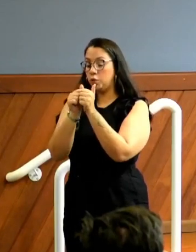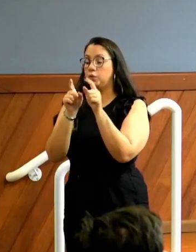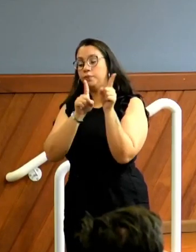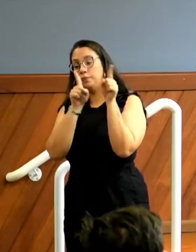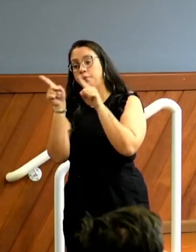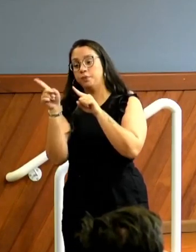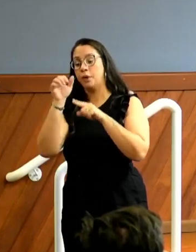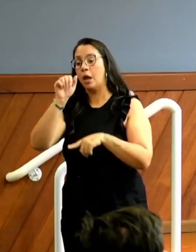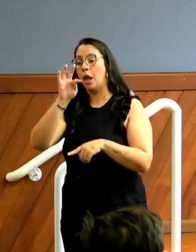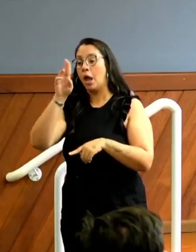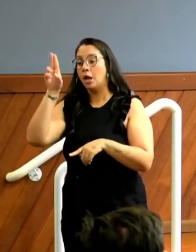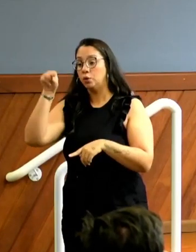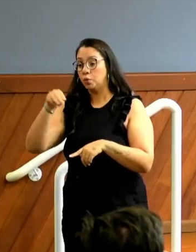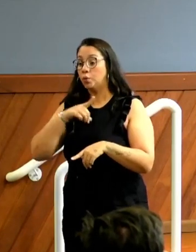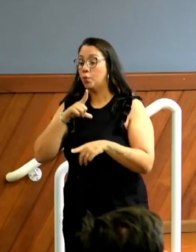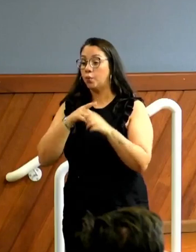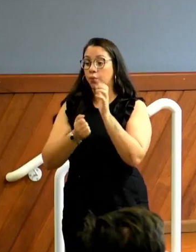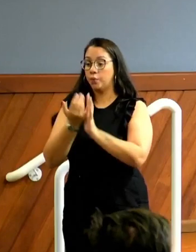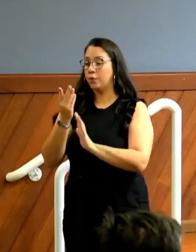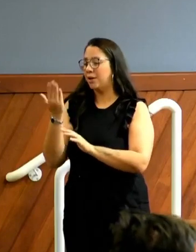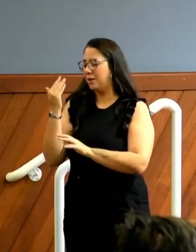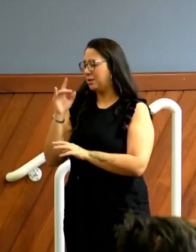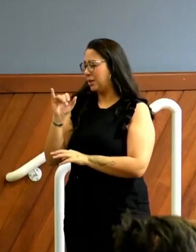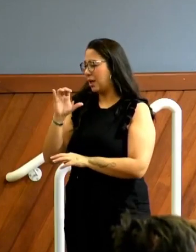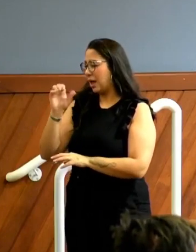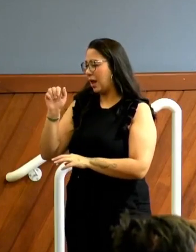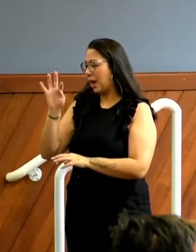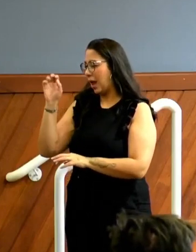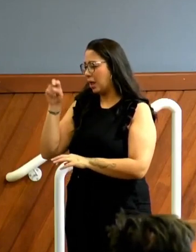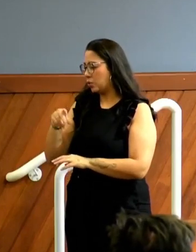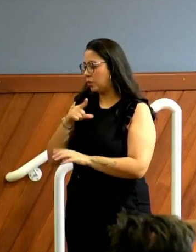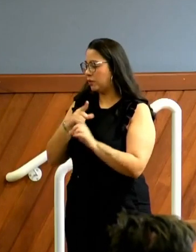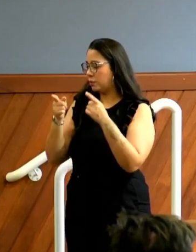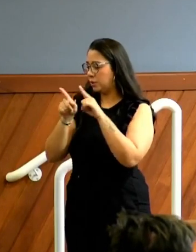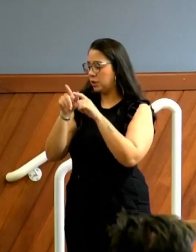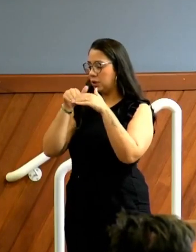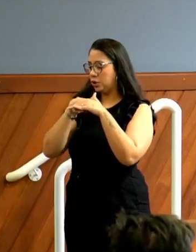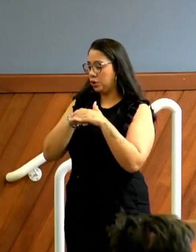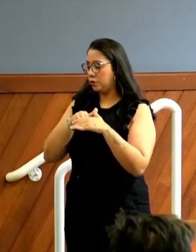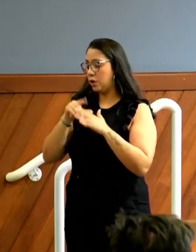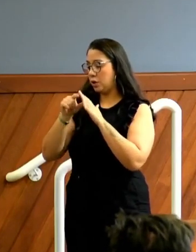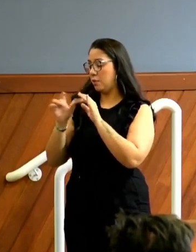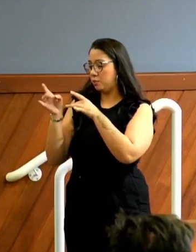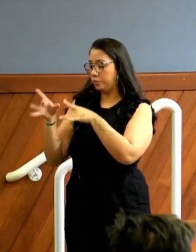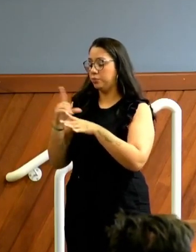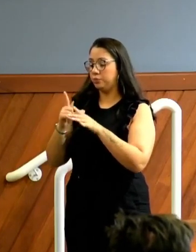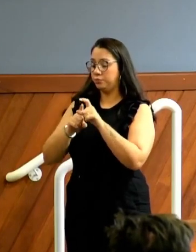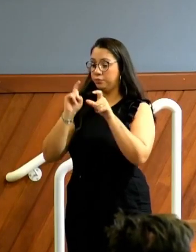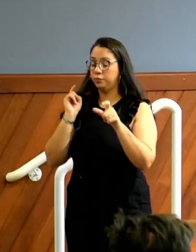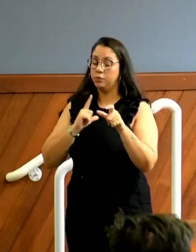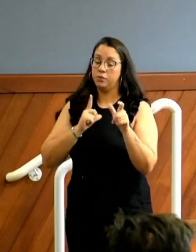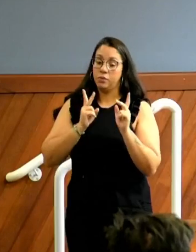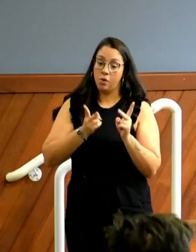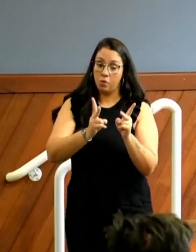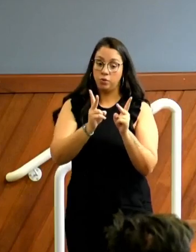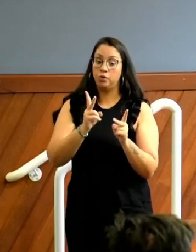desenvolvido, inicialmente ele se chamava ICA Atom, né, por conta da parceria do Conselho Internacional de Arquivos, depois o ICA saiu e o Atom continuou.